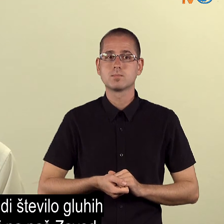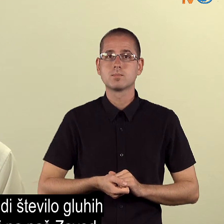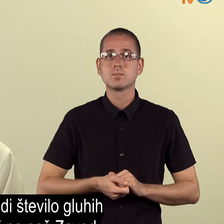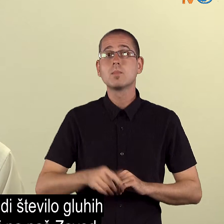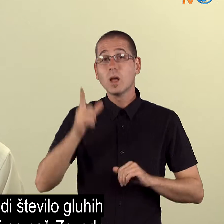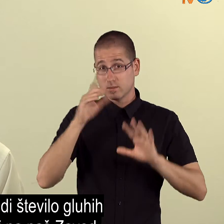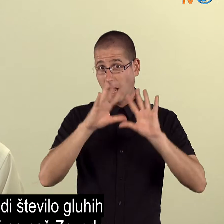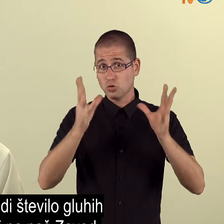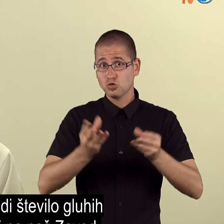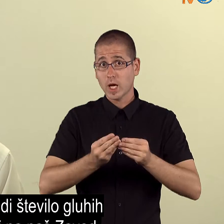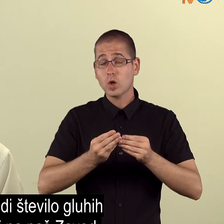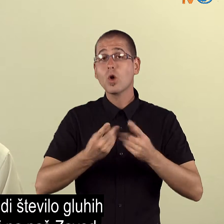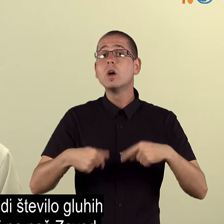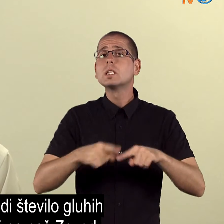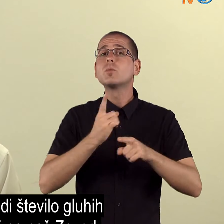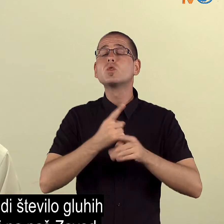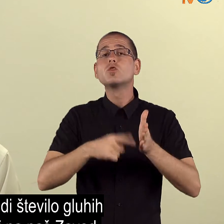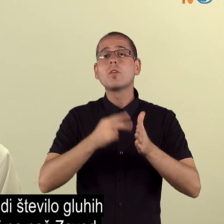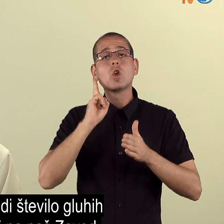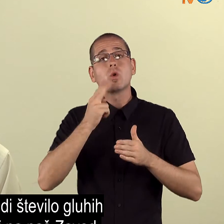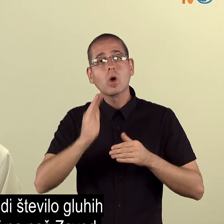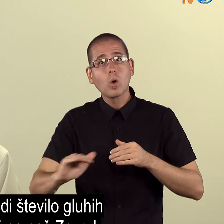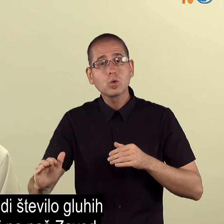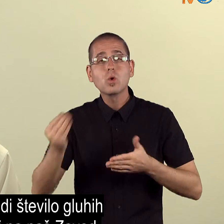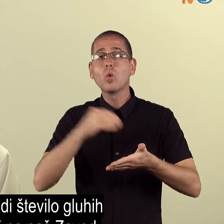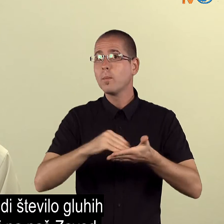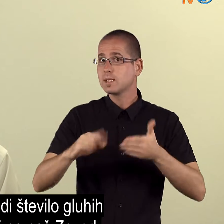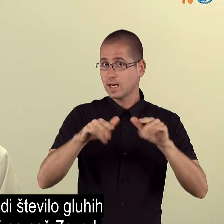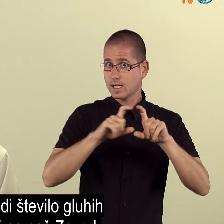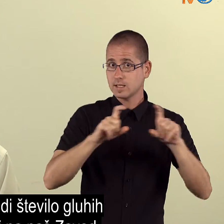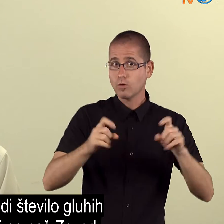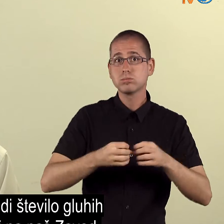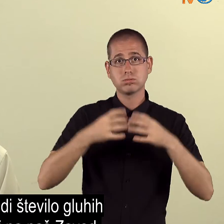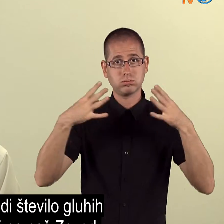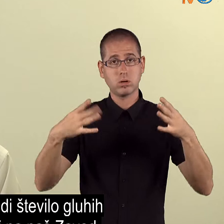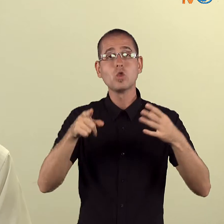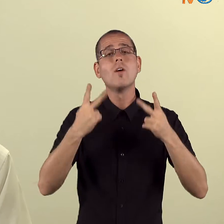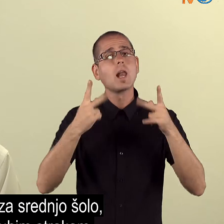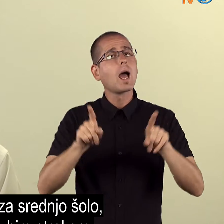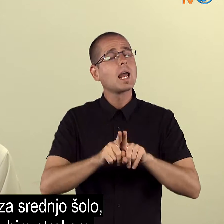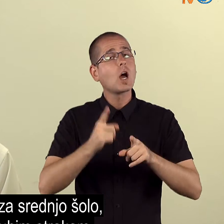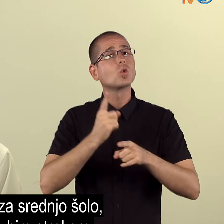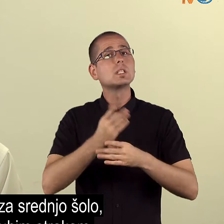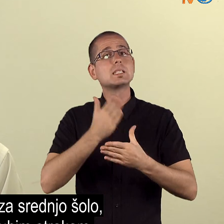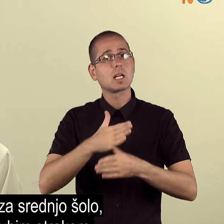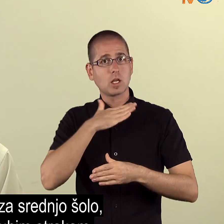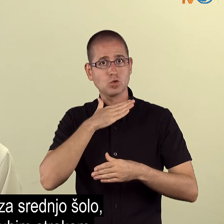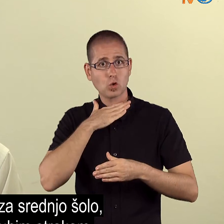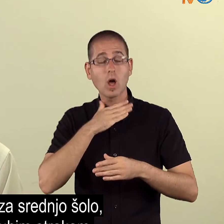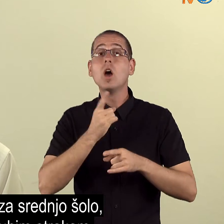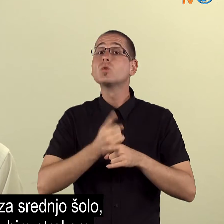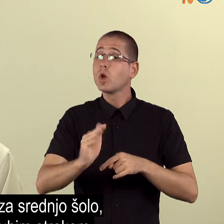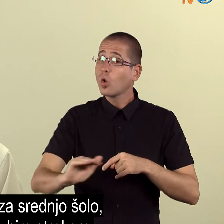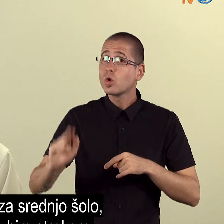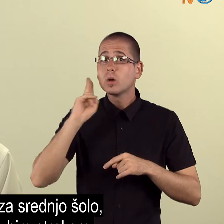Načelno se nam število tudi gluhih otrok, ki so vpisani na zavod, povečuje. Izrazito to velja za srednjo šolo. In tudi